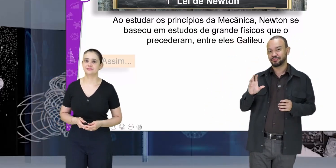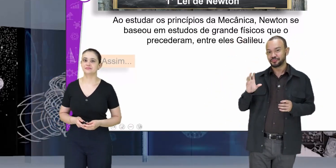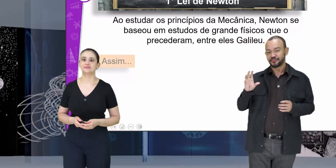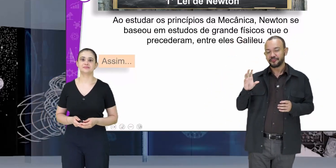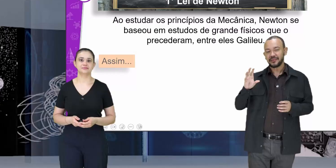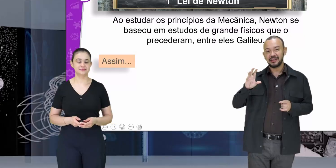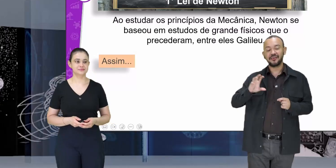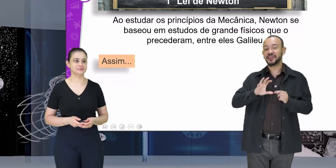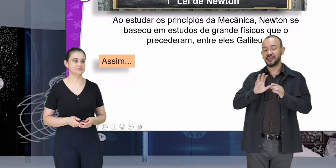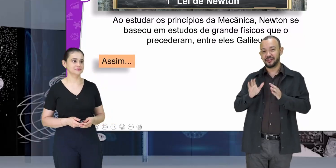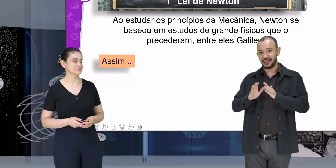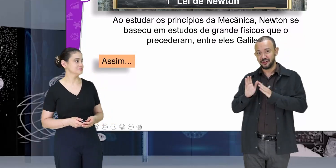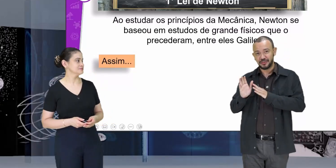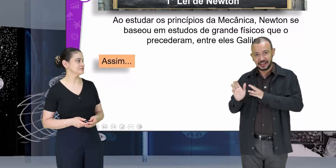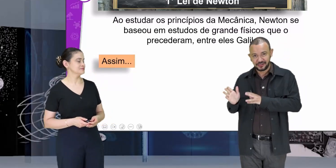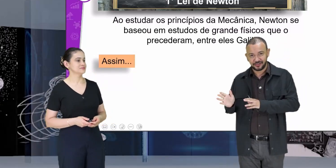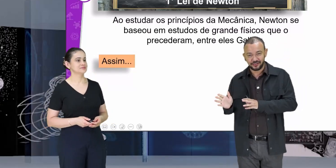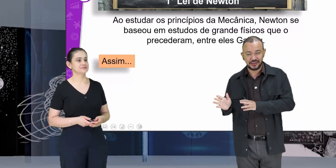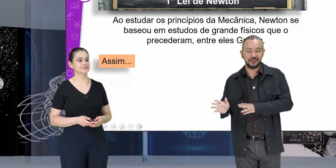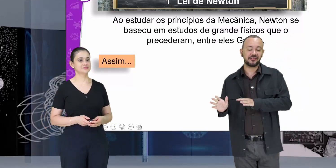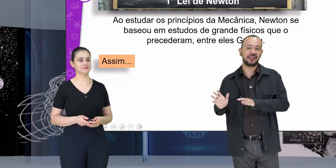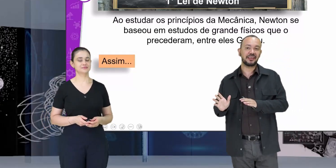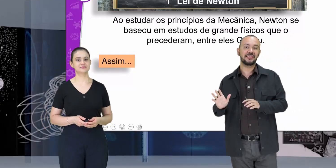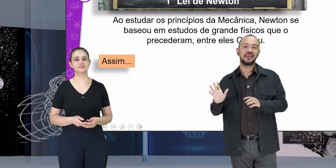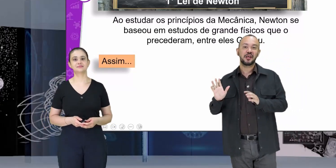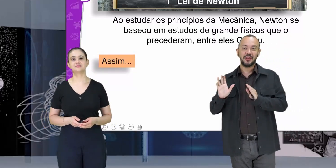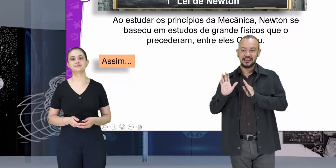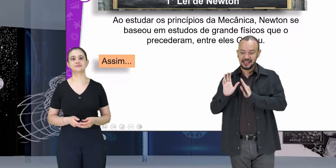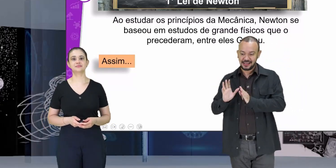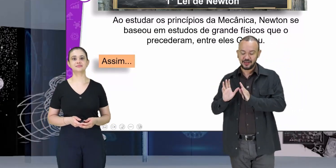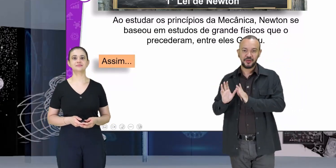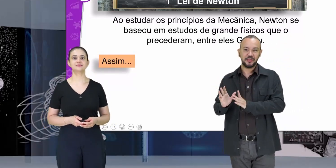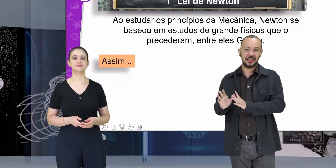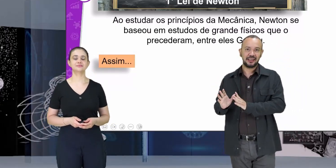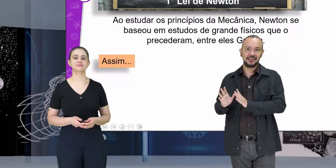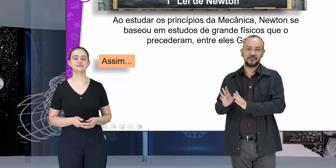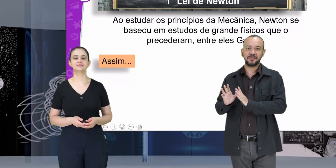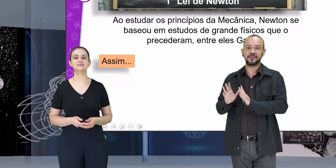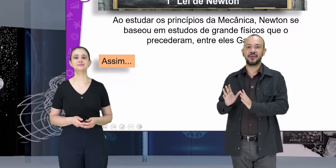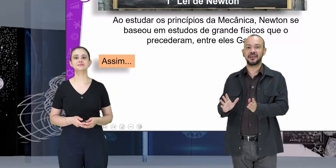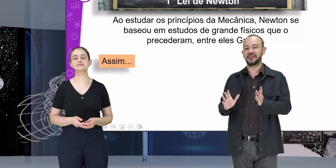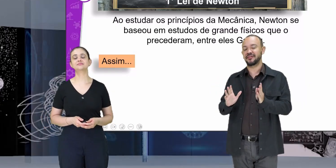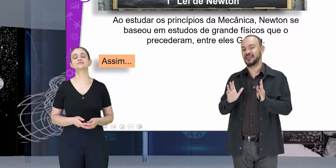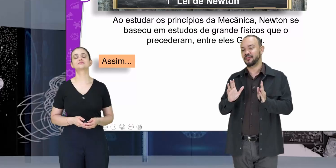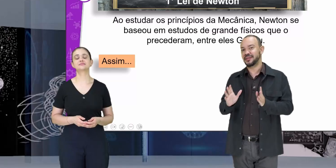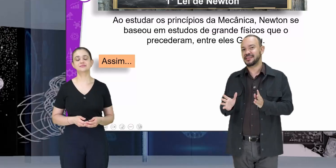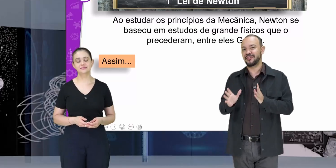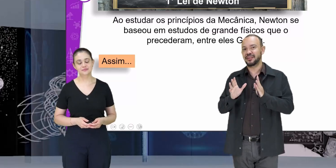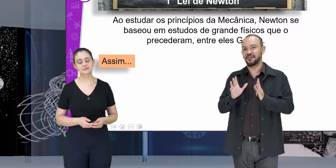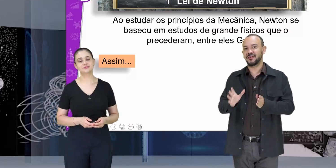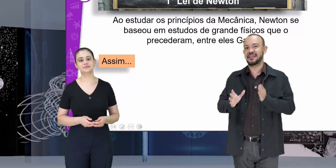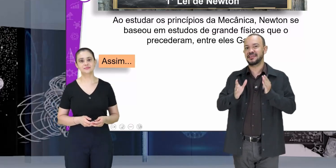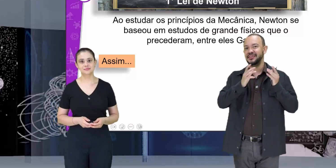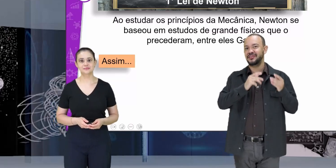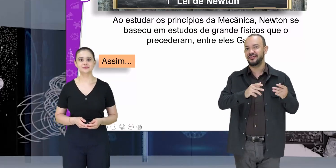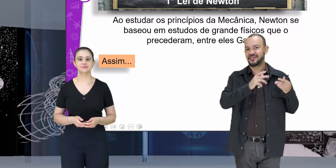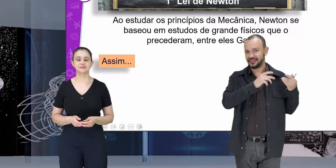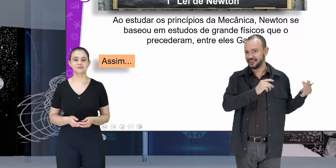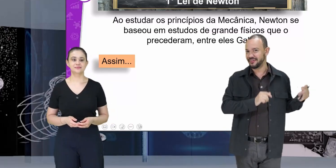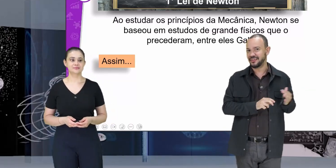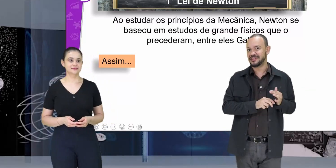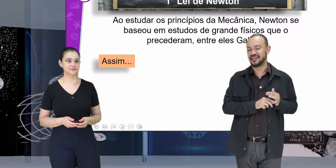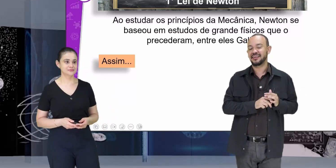seja, não tirando nenhum mérito do Newton aqui, mas essa primeira lei teve forte contribuição e influência de